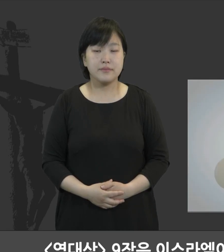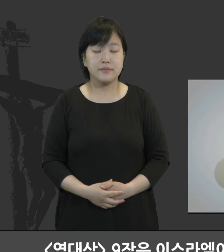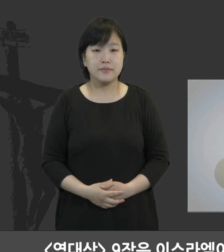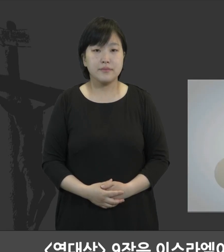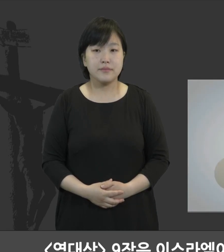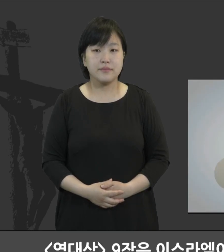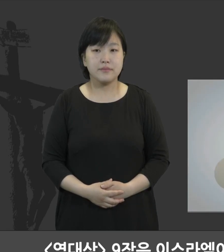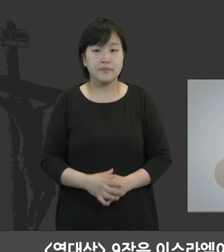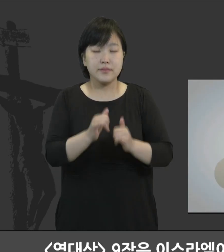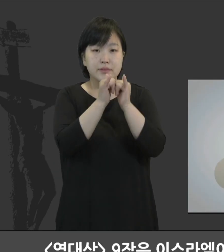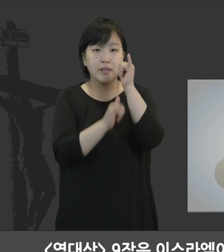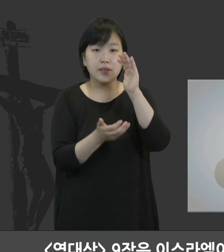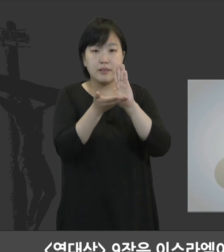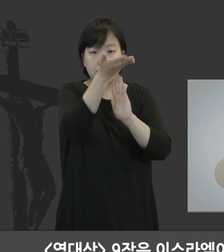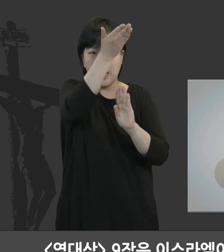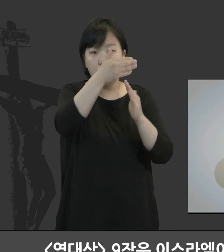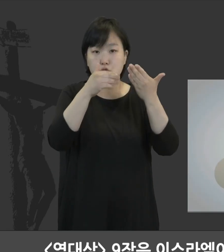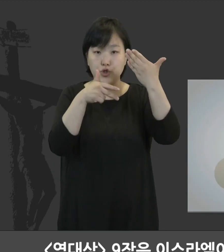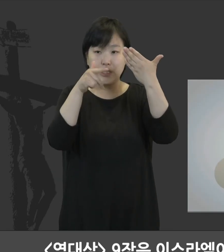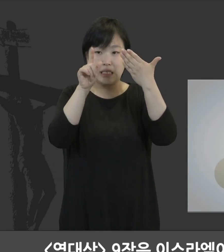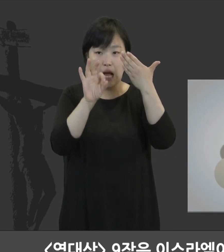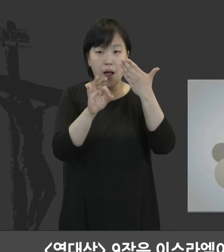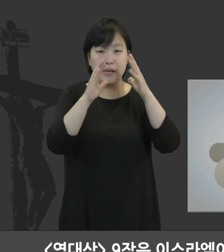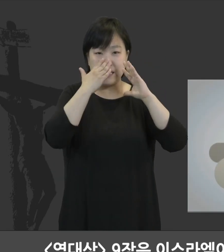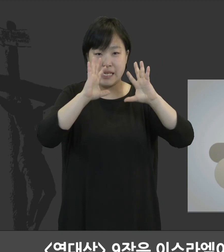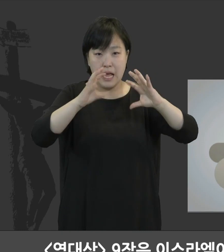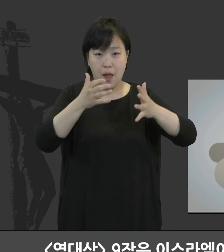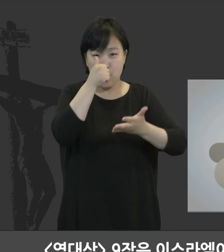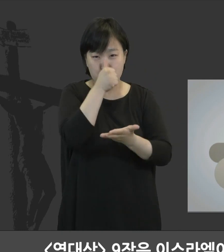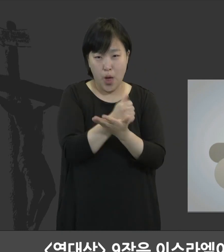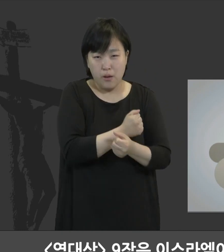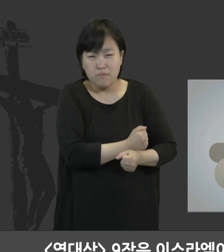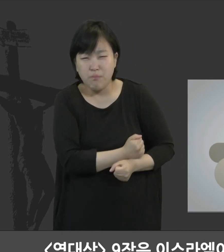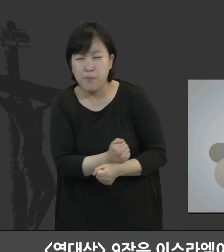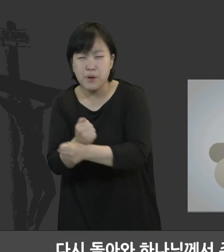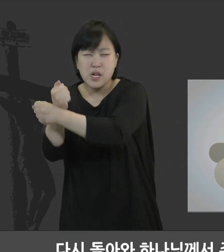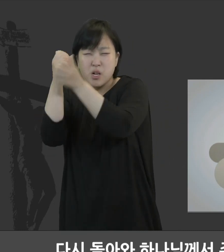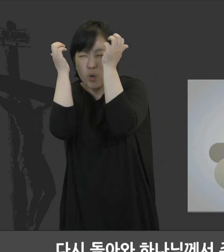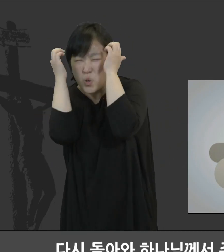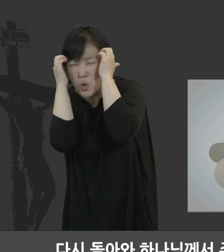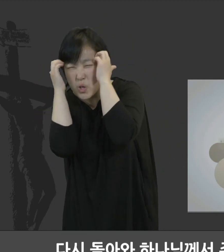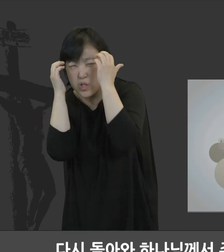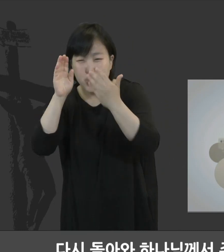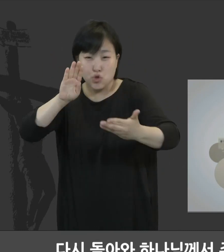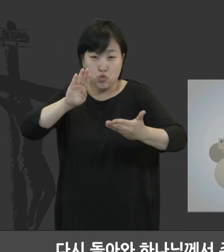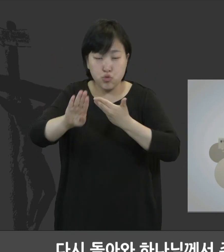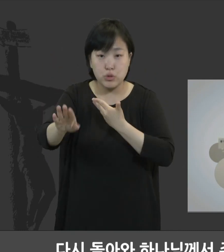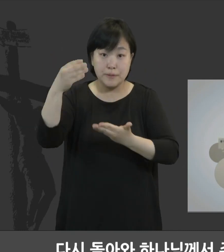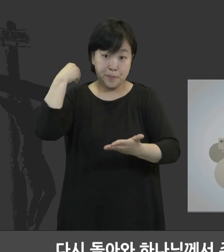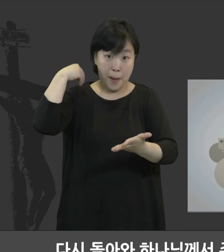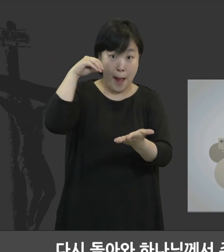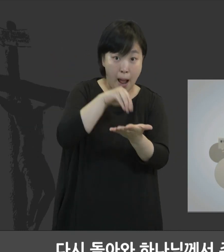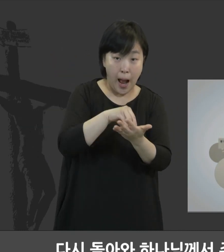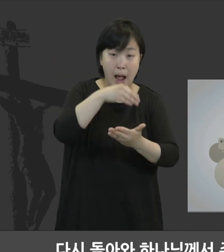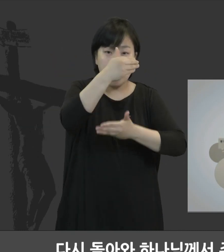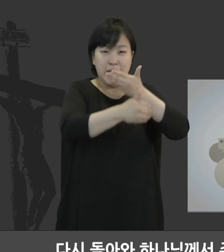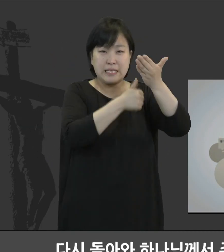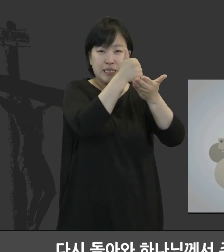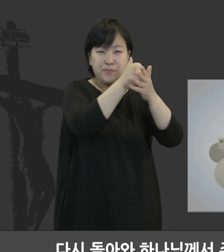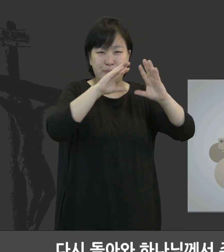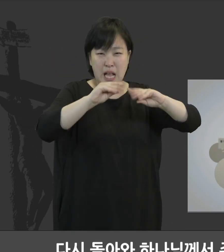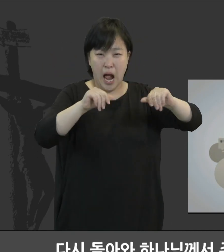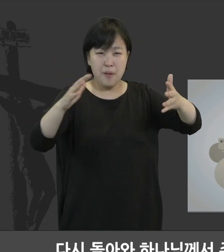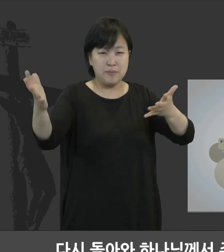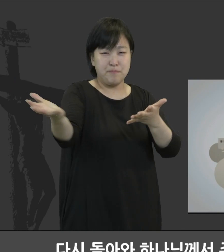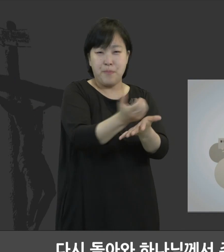역대상 9장은 이스라엘이 범죄함으로 포로가 되는 고통을 경험한 뒤 다시 돌아와 하나님께서 주셨던 땅을